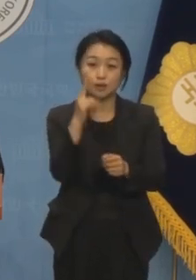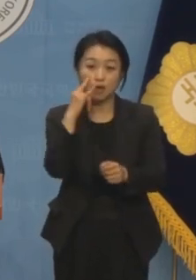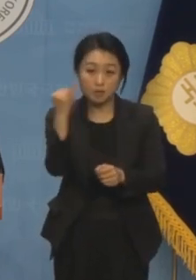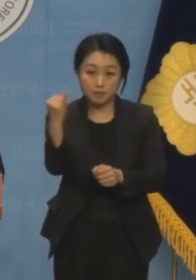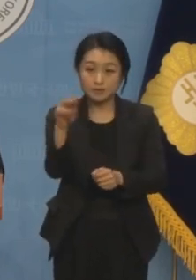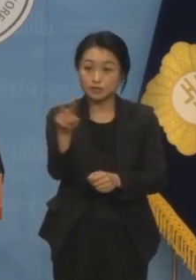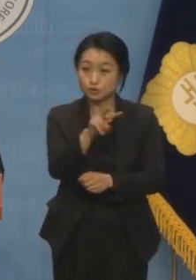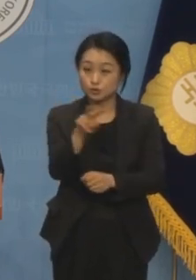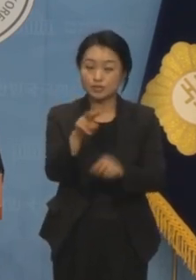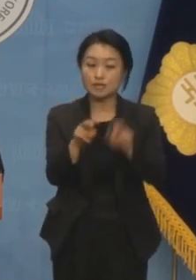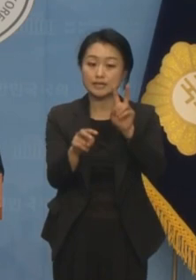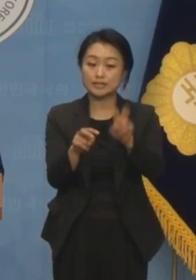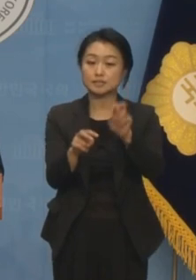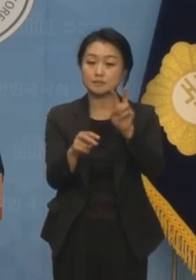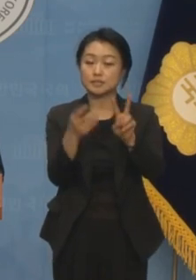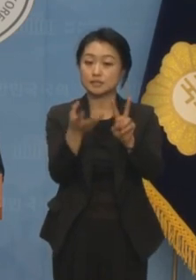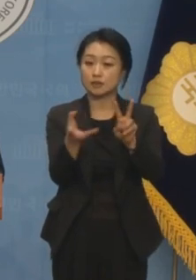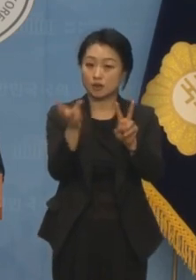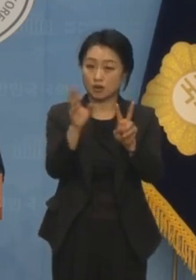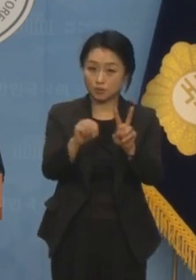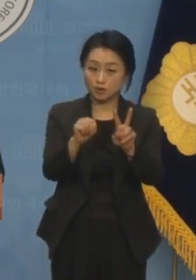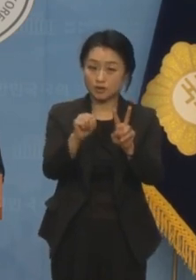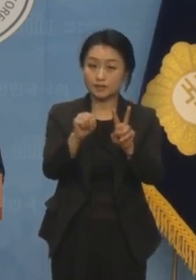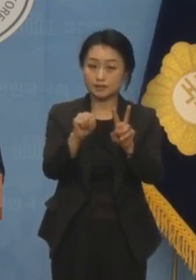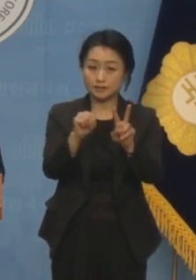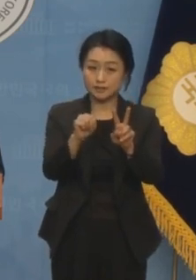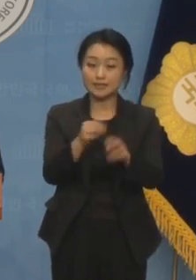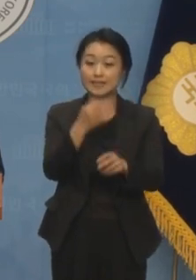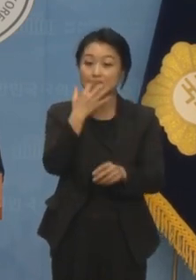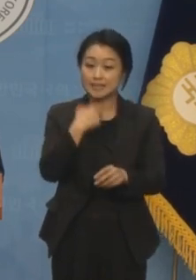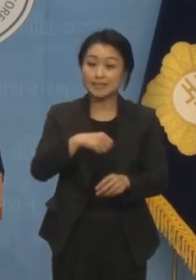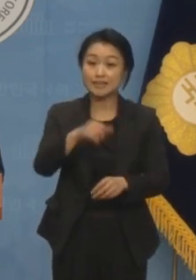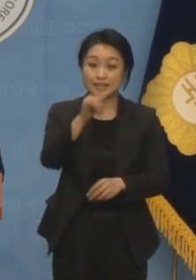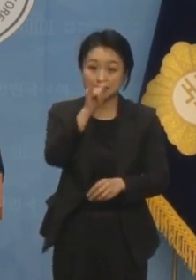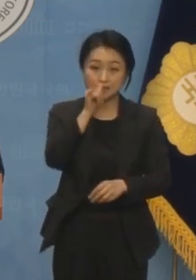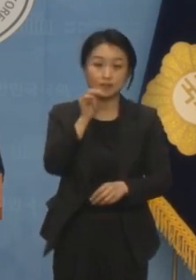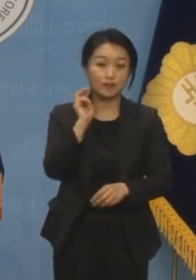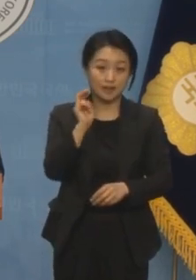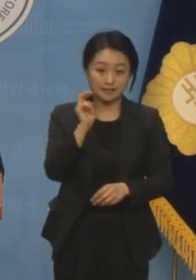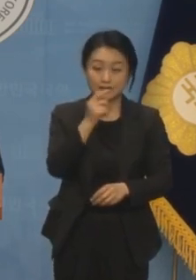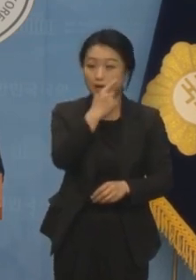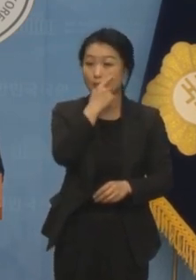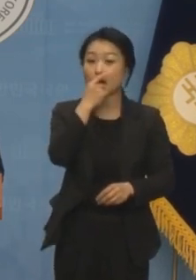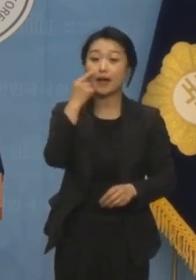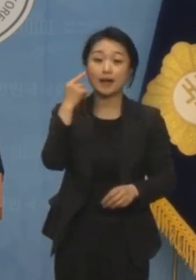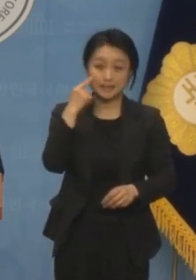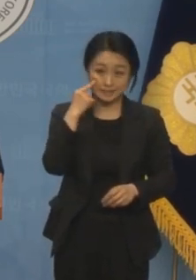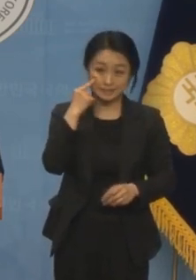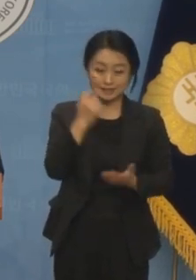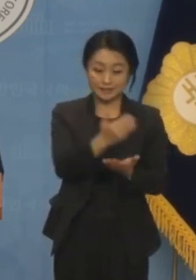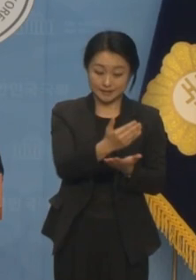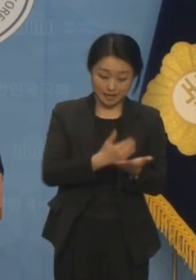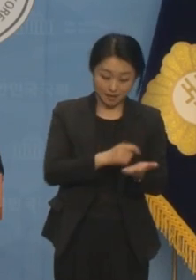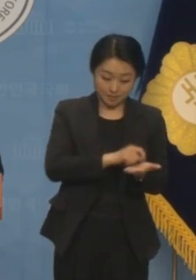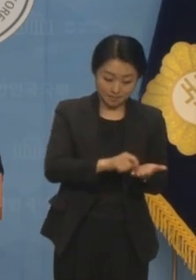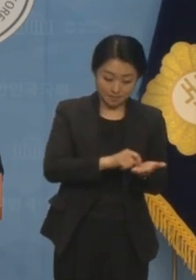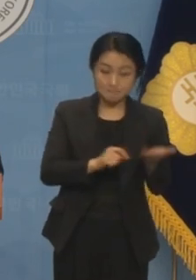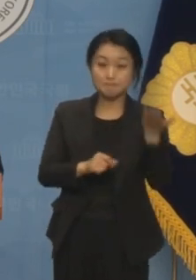약 22억 원의 상당의 이익을 얻은 것으로 확인된다고